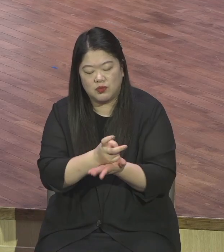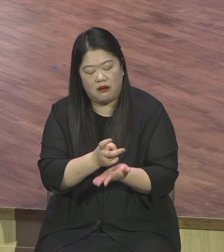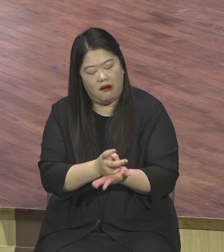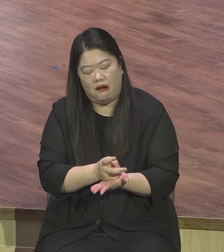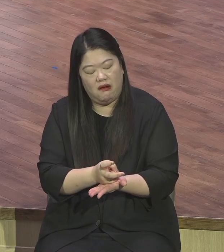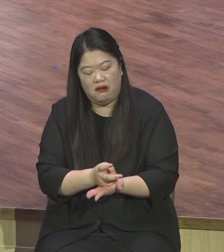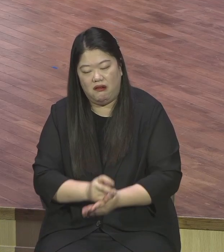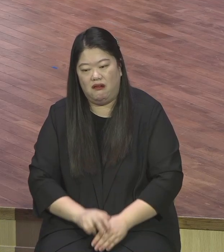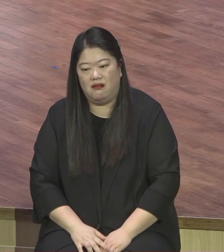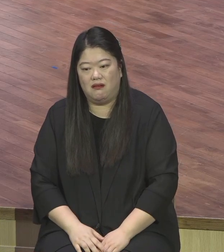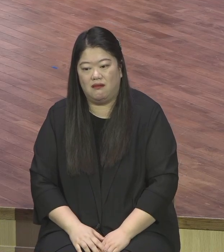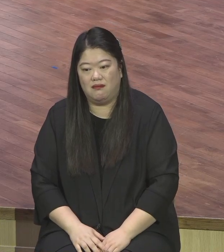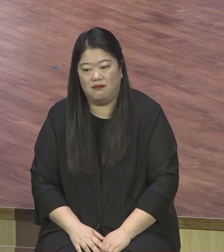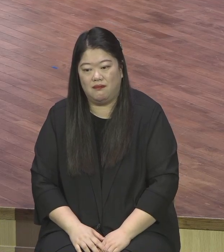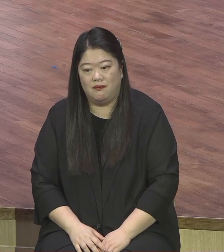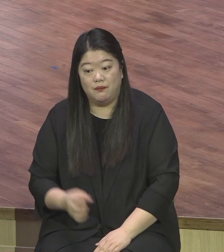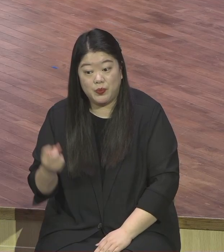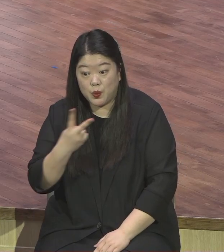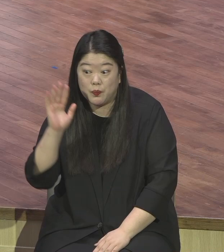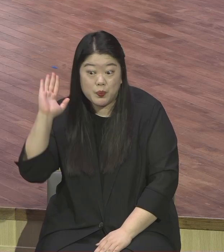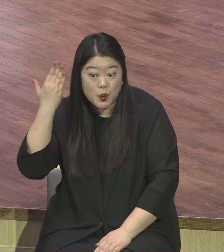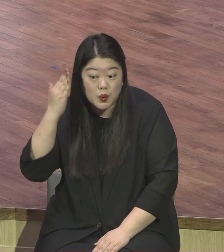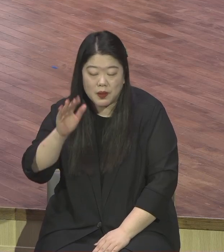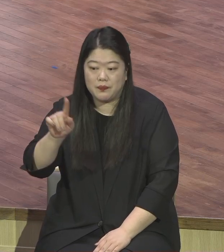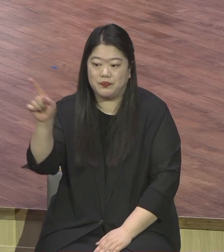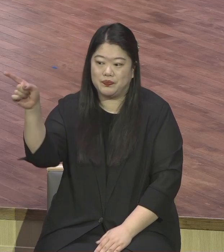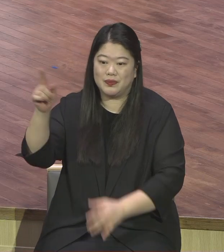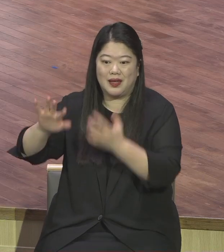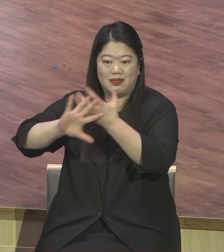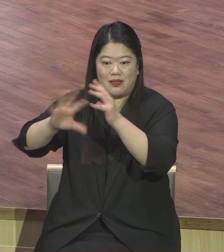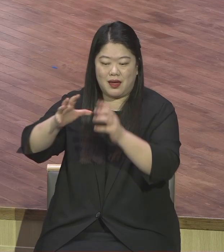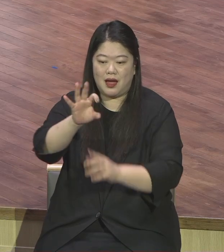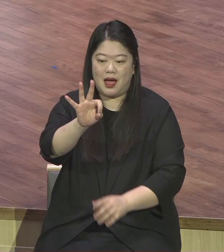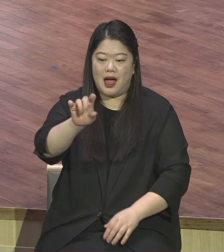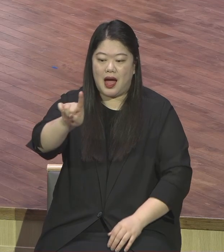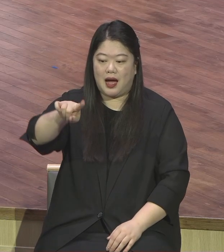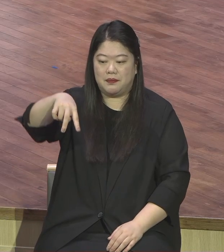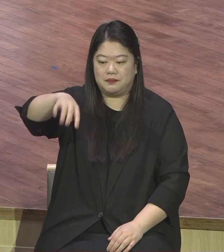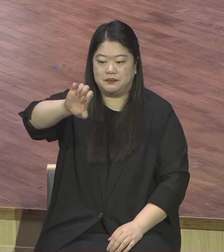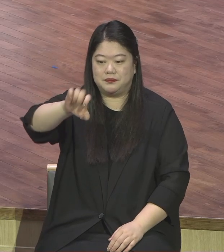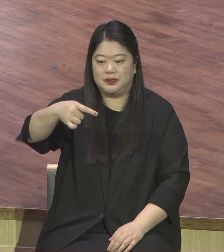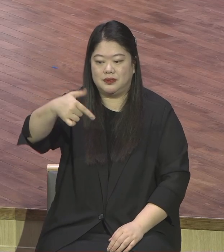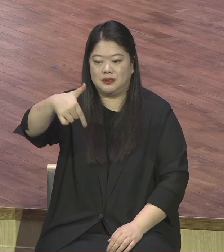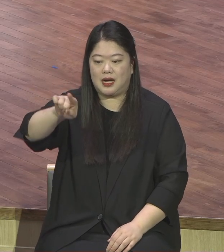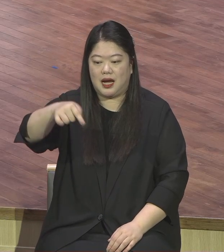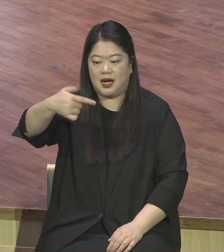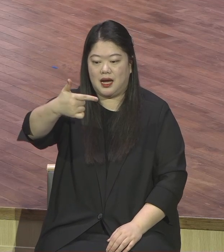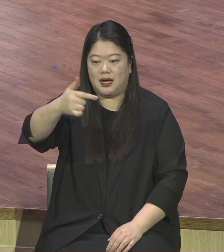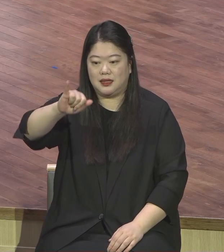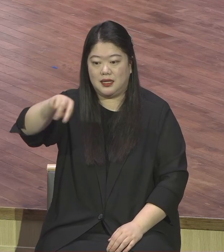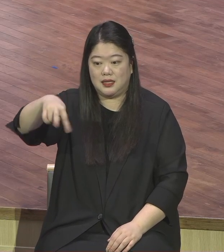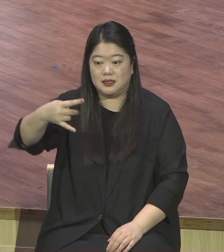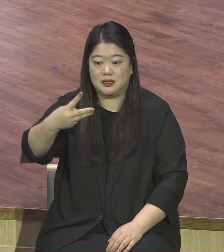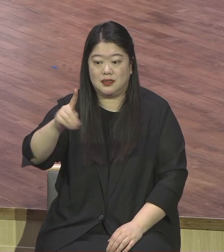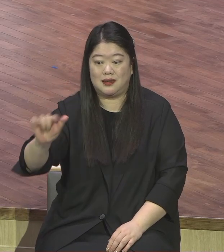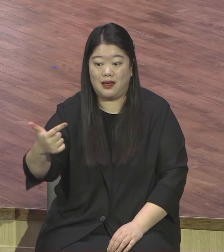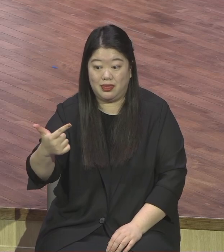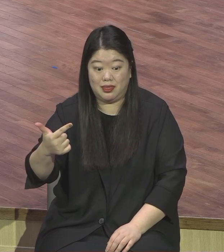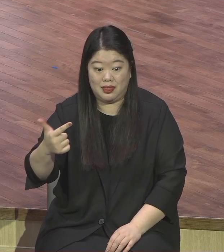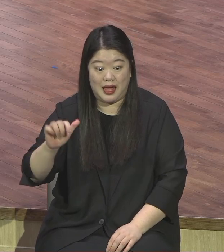지금 탈레반이요. 아프가니스탄을 장악했는데 이들이 샤리아라고 하는 이 이슬람